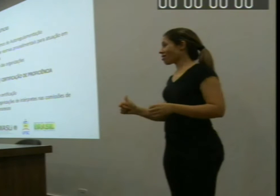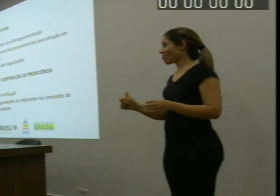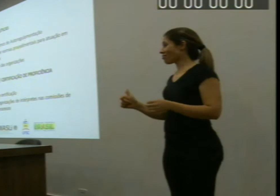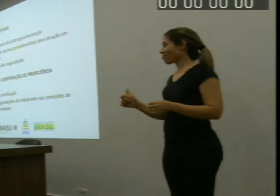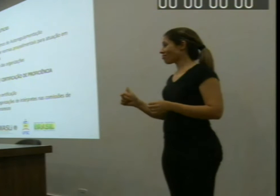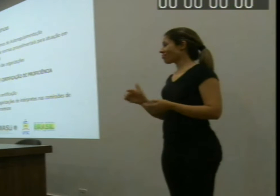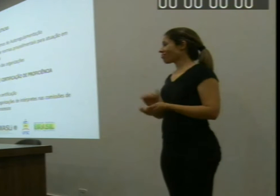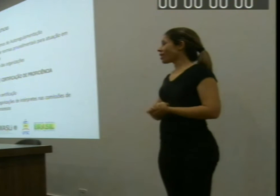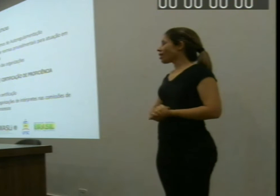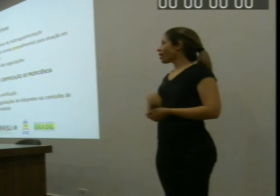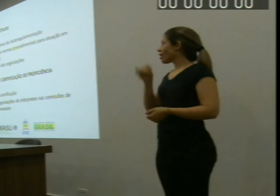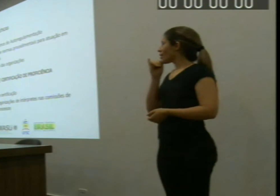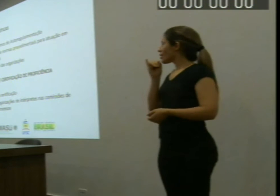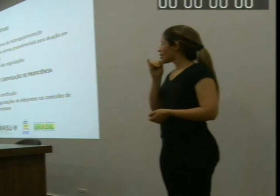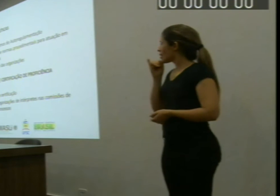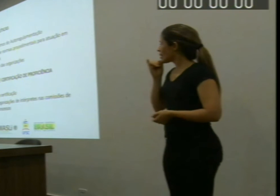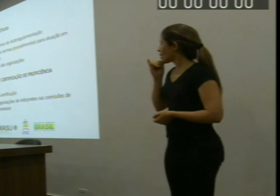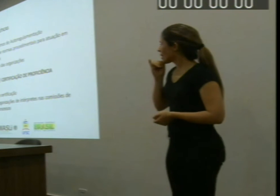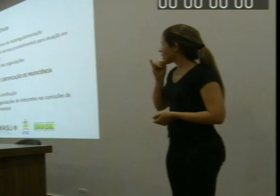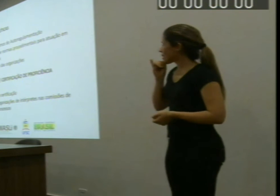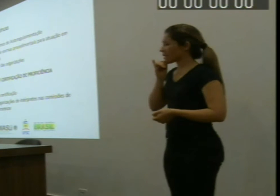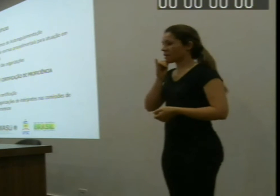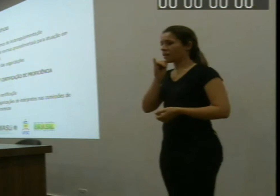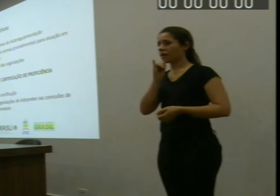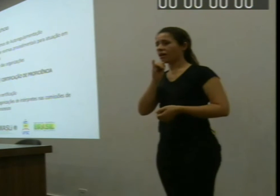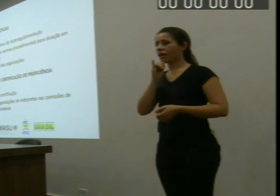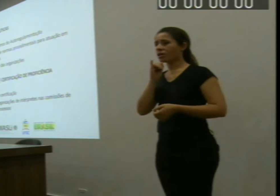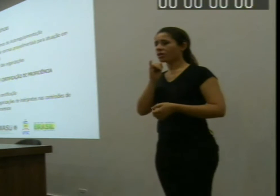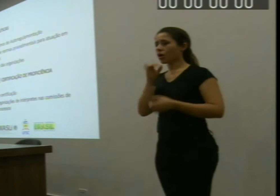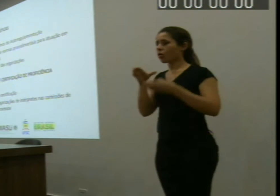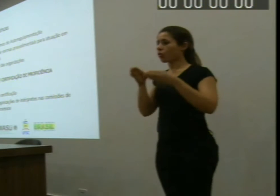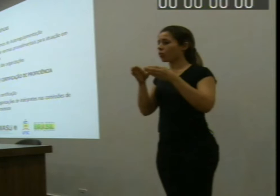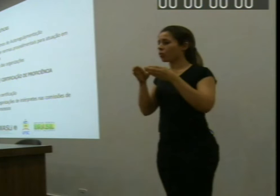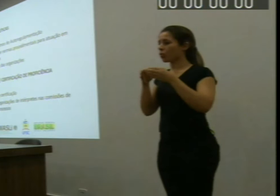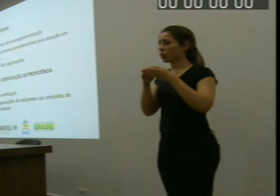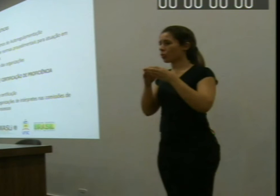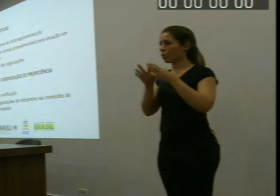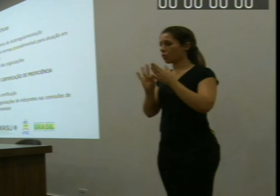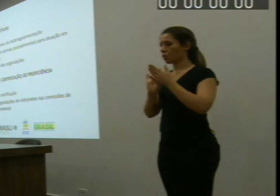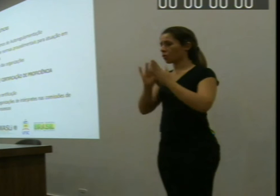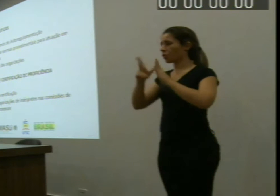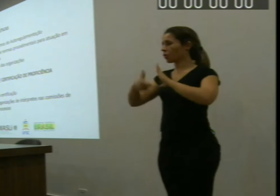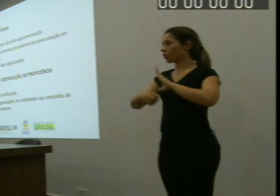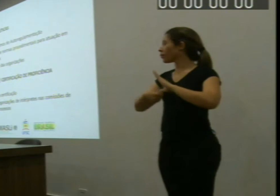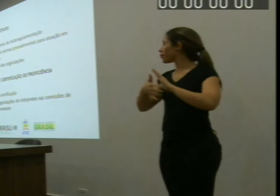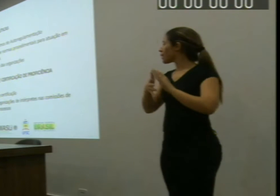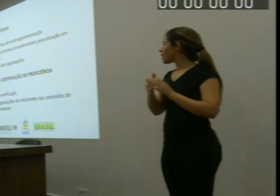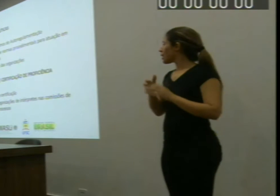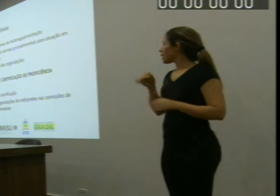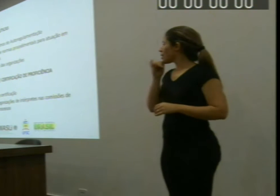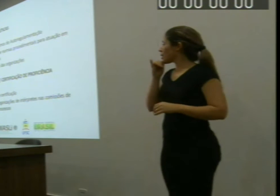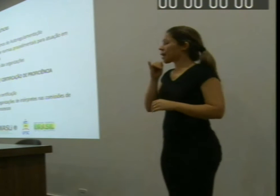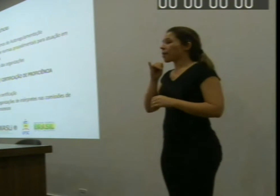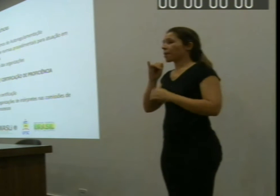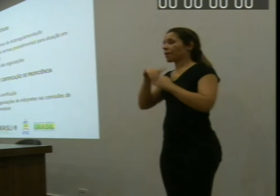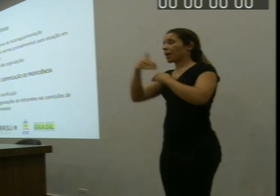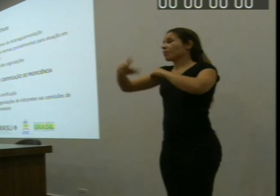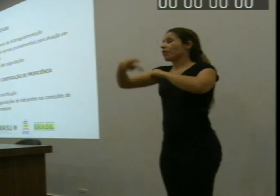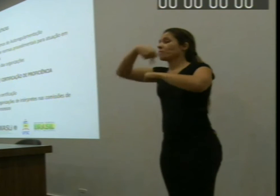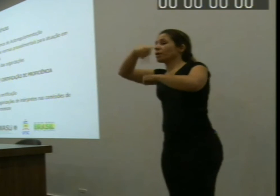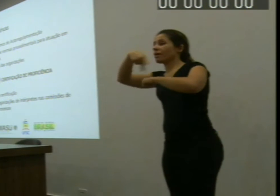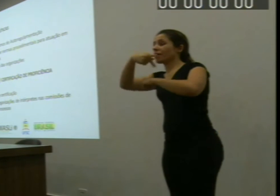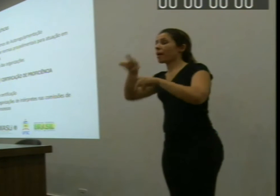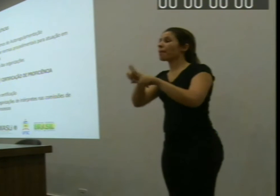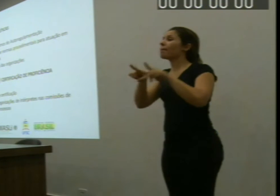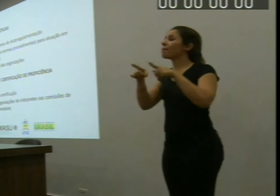intérpretes né não caberia o asle participar porque isso é um assunto Nacional né não é um assunto internacional mas eles também